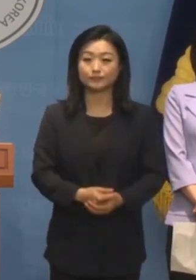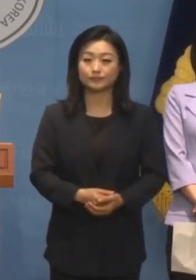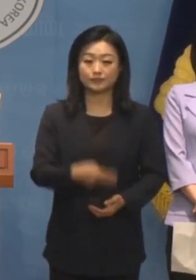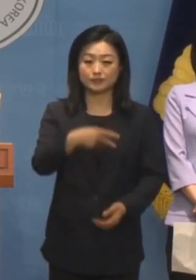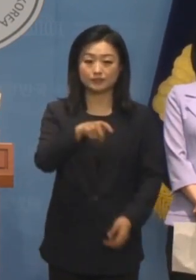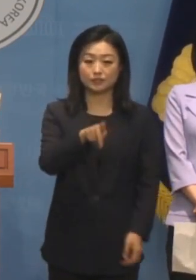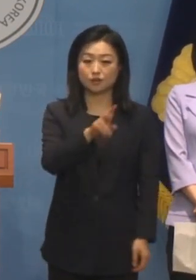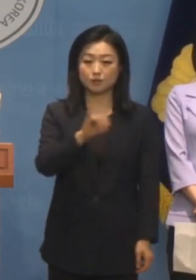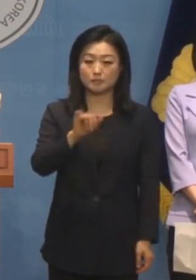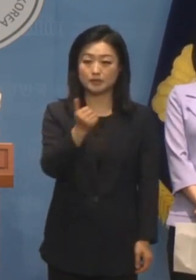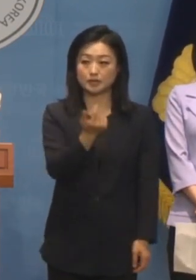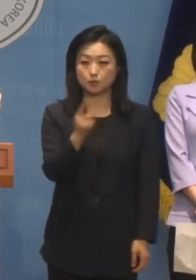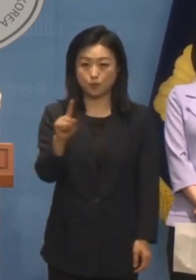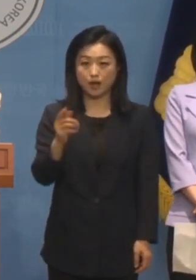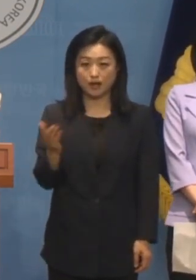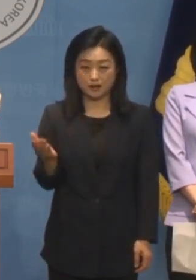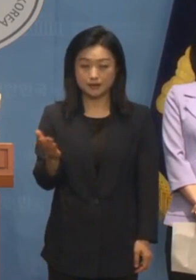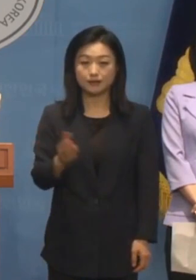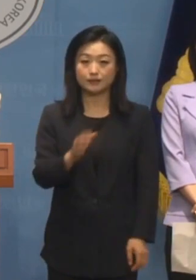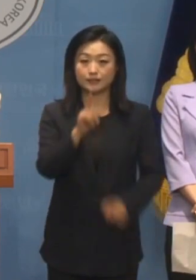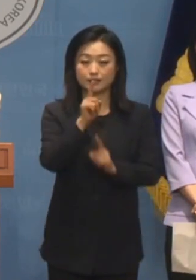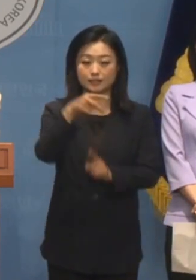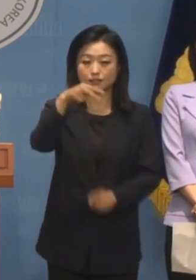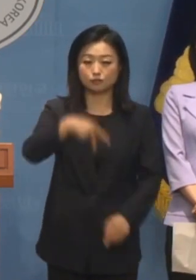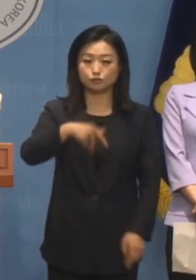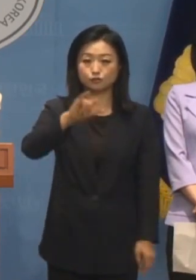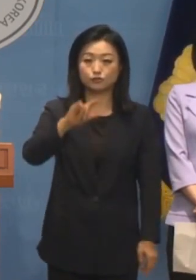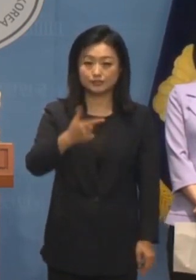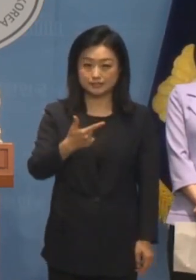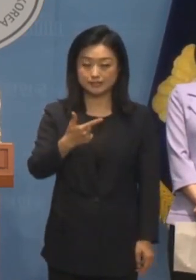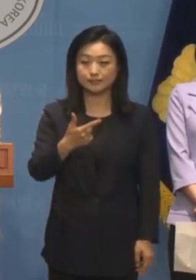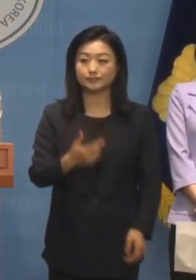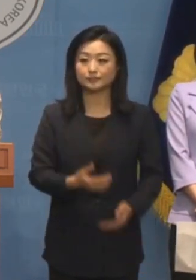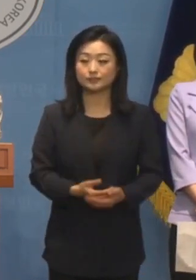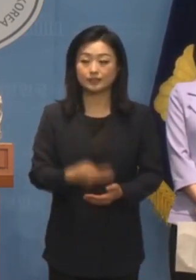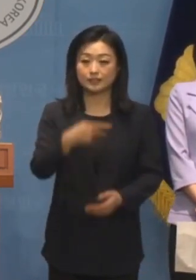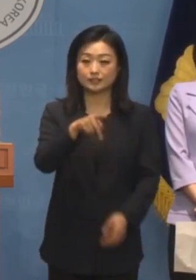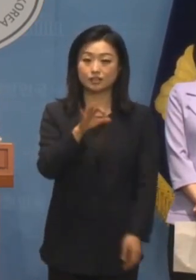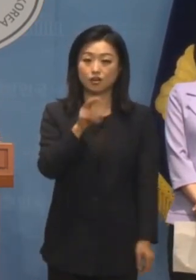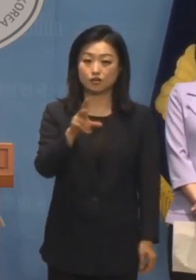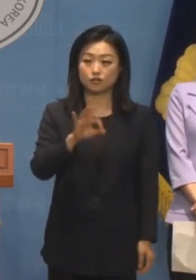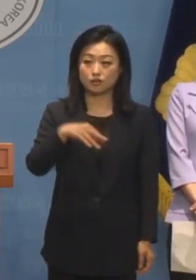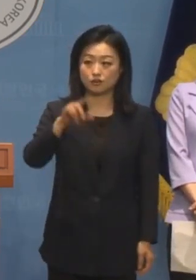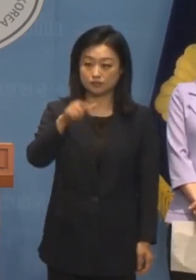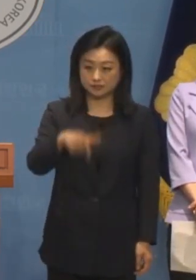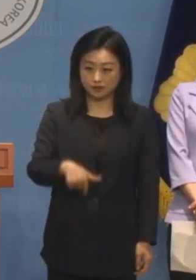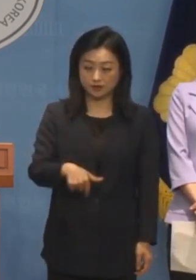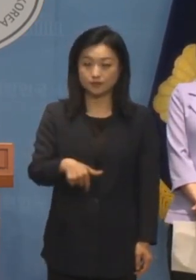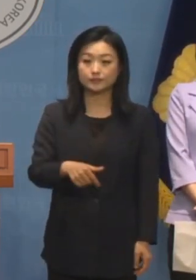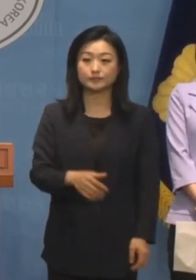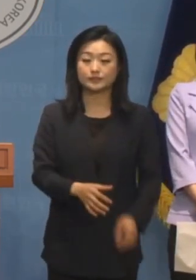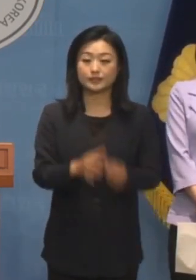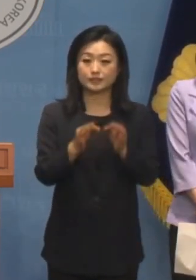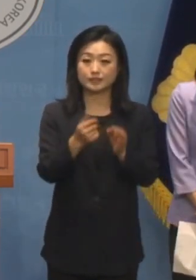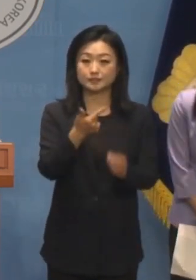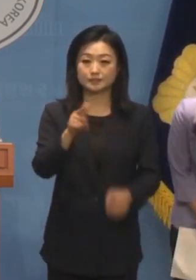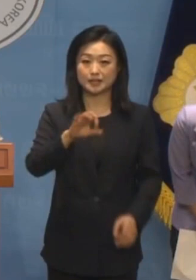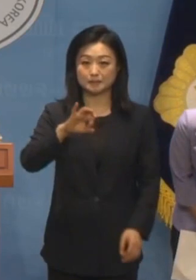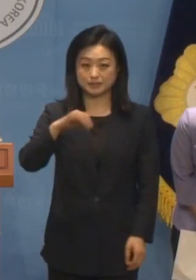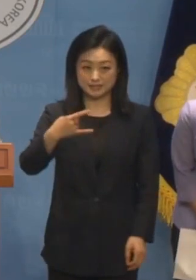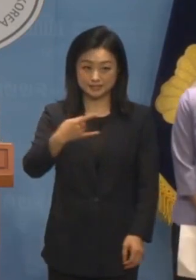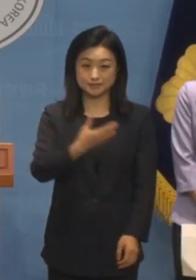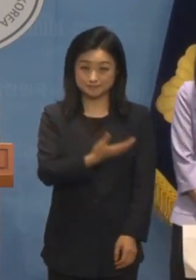서미화 의원님, 이수진 의원님, 서영석 의원님, 김남희